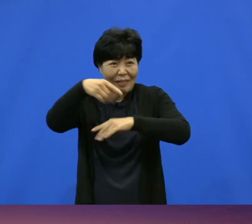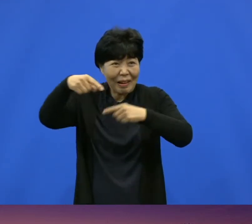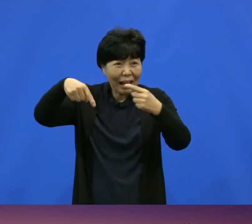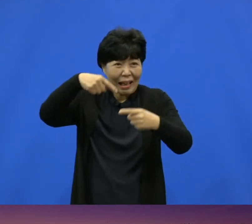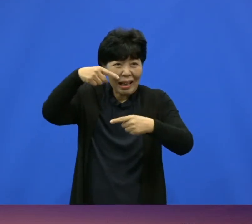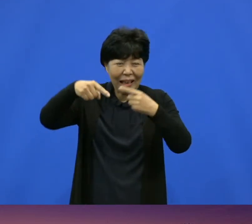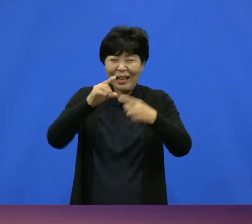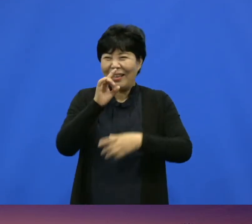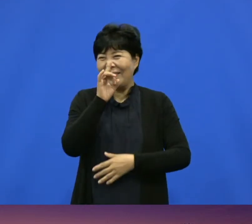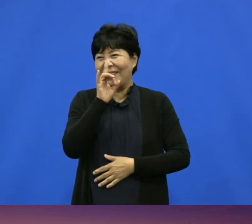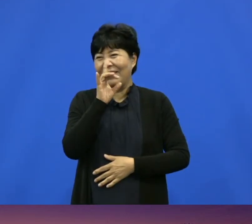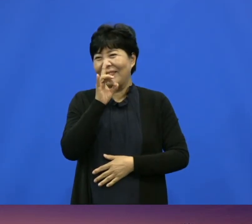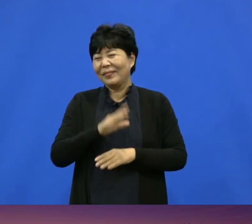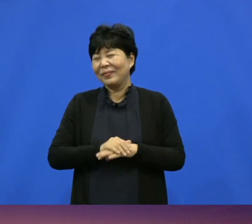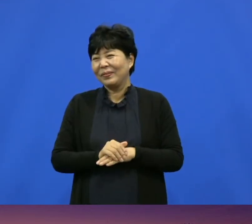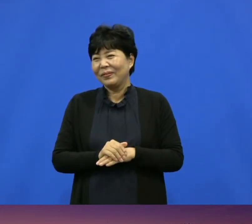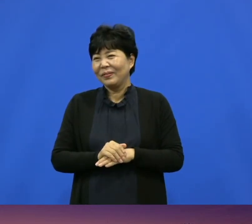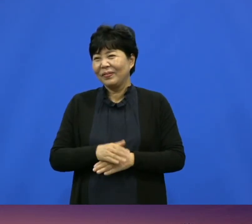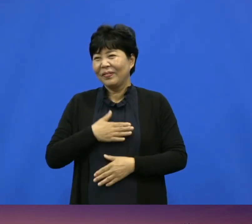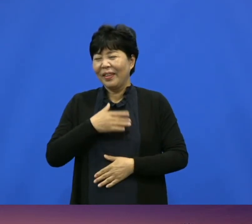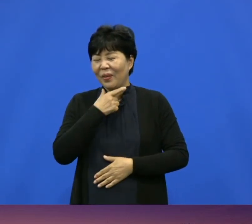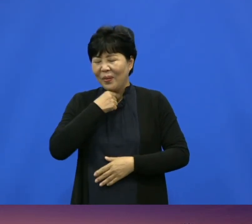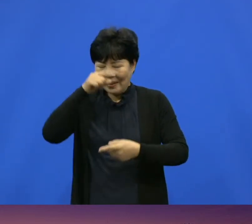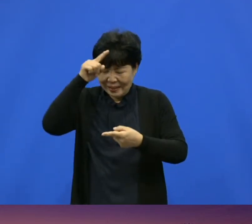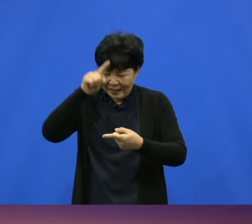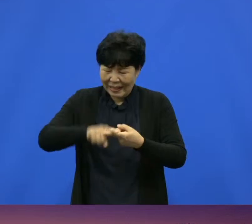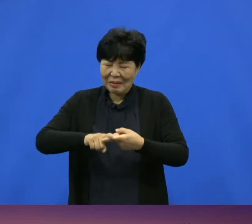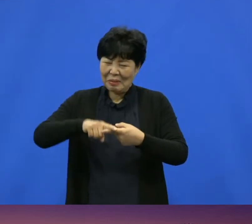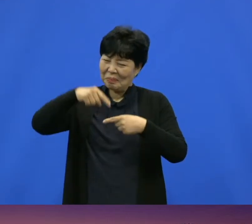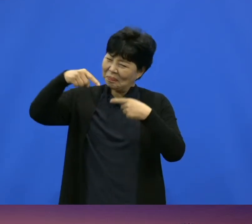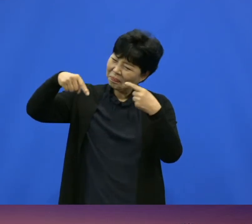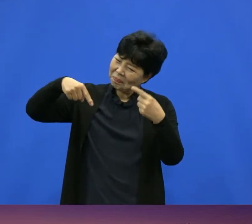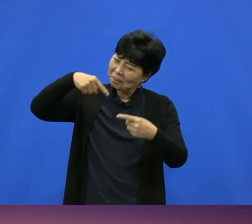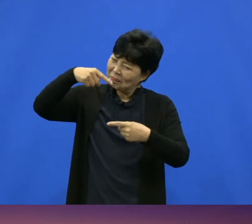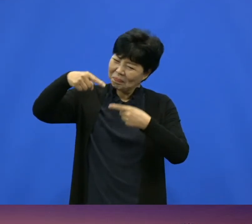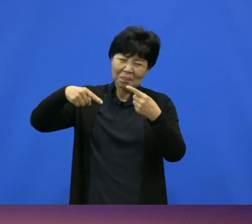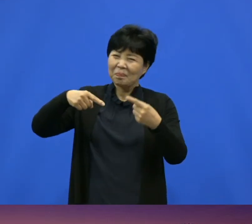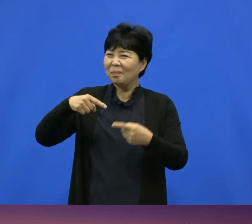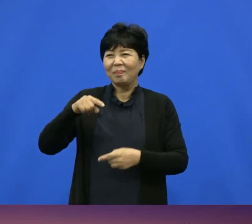우리의 생각대로, 우리의 꿈대로, 우리가 원하는 대로 세상이 돌아가지가 않아요, 절대로.